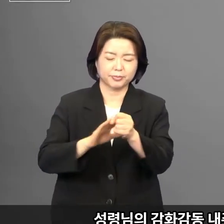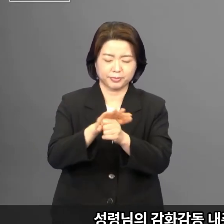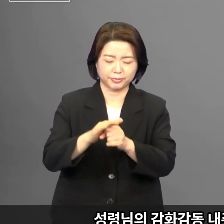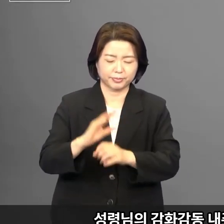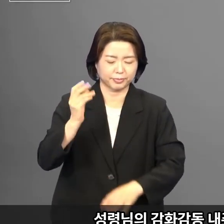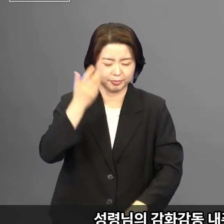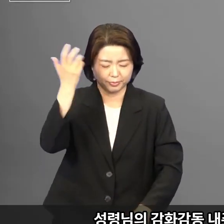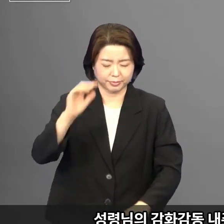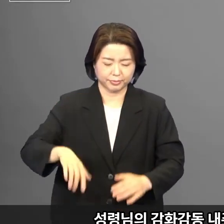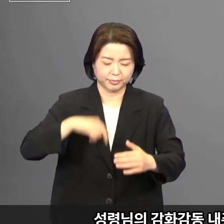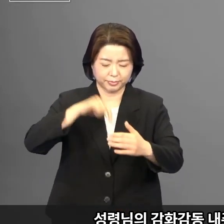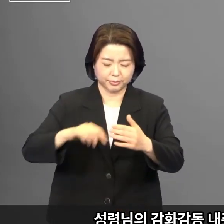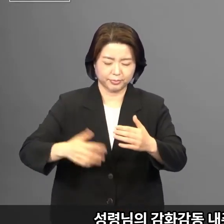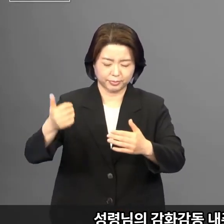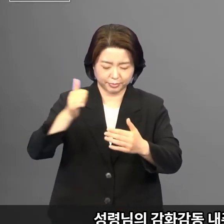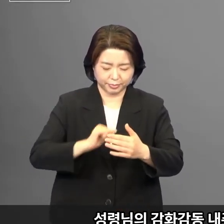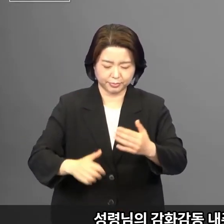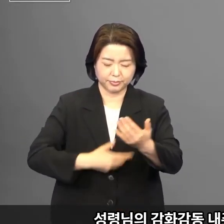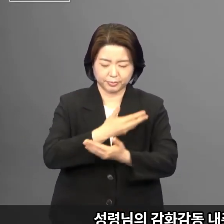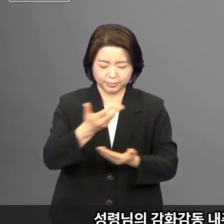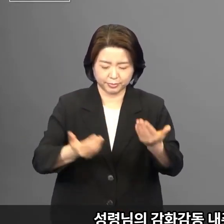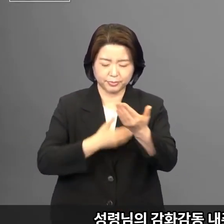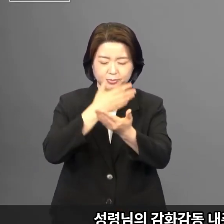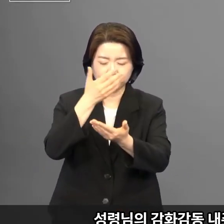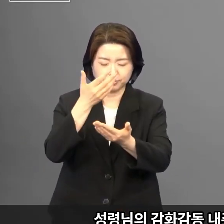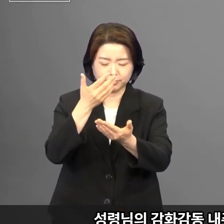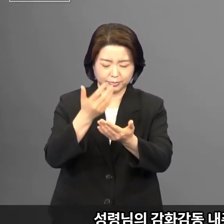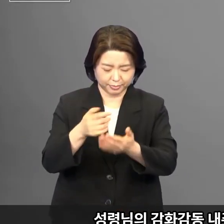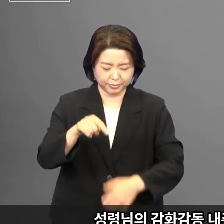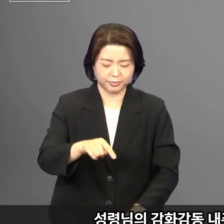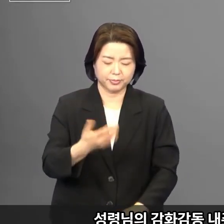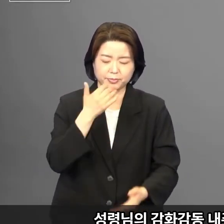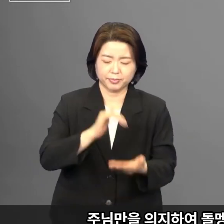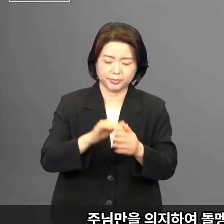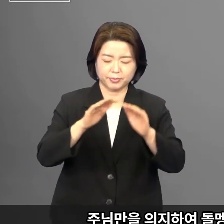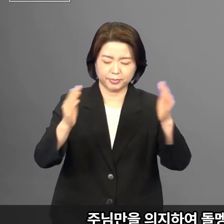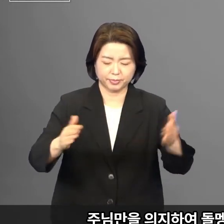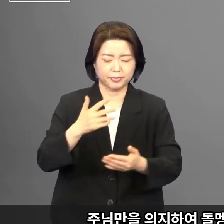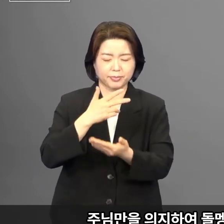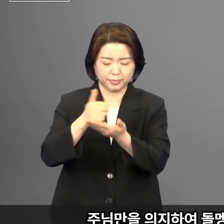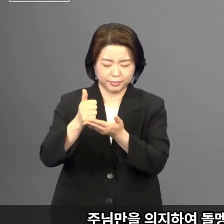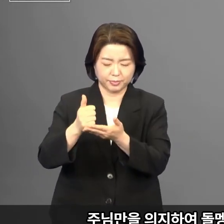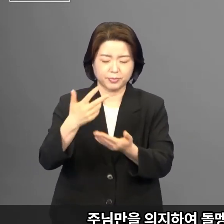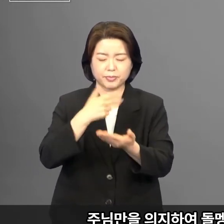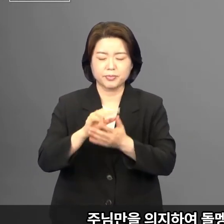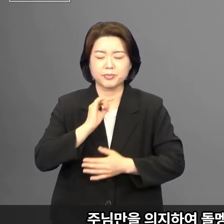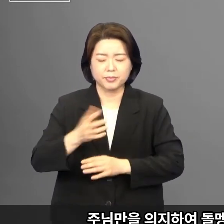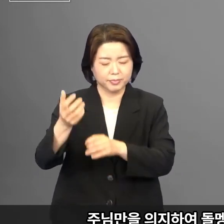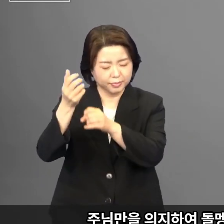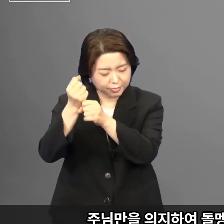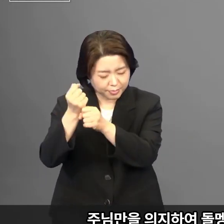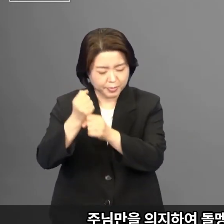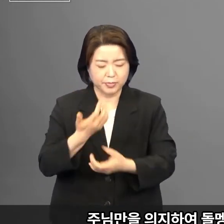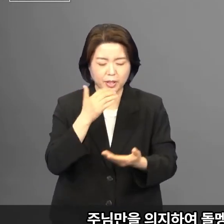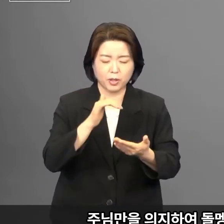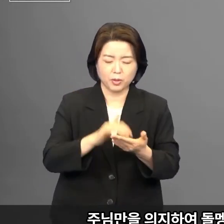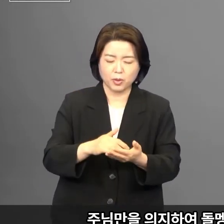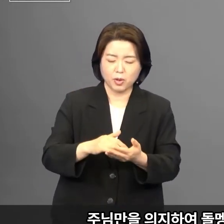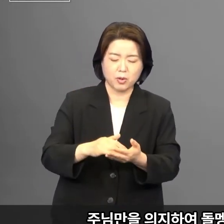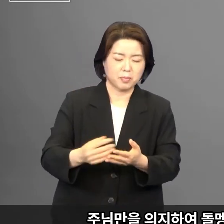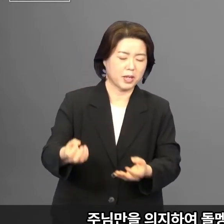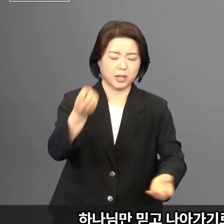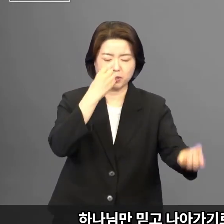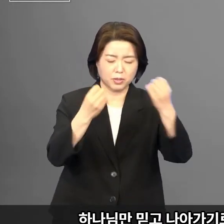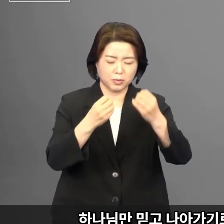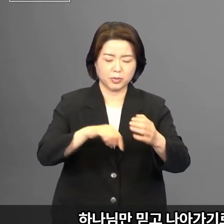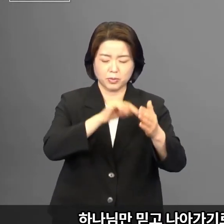성령님의 감화감동 내주 교통하심이 반석 되신 주님만을 의지하여 돌멩이가 던져지는 광야